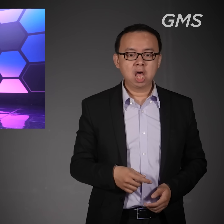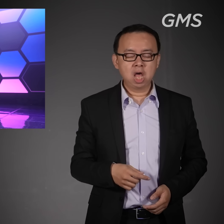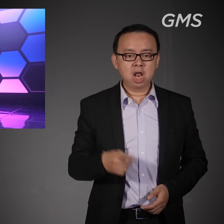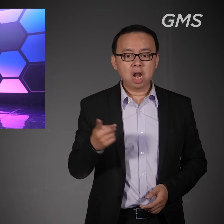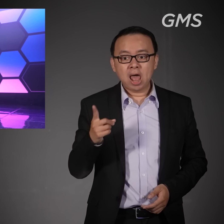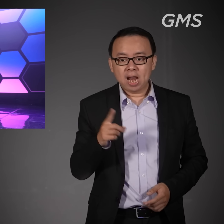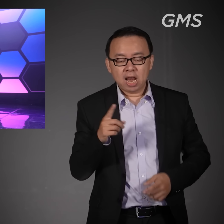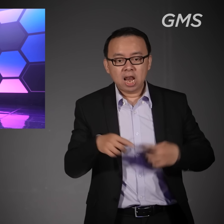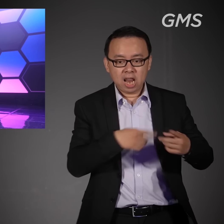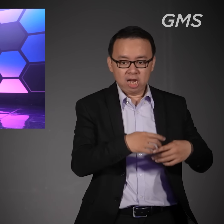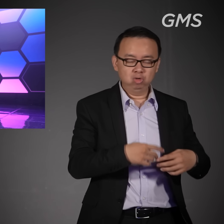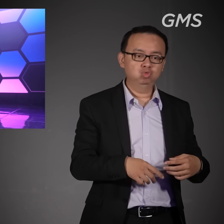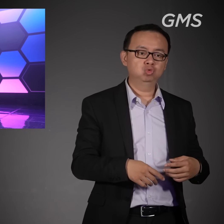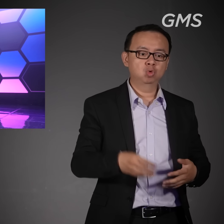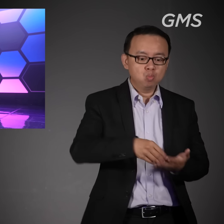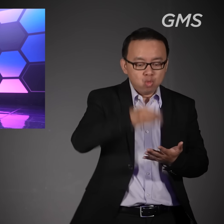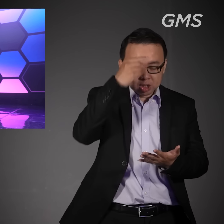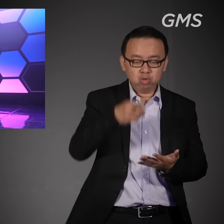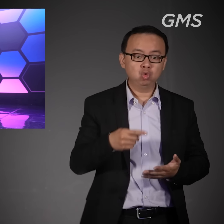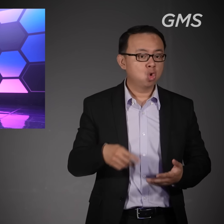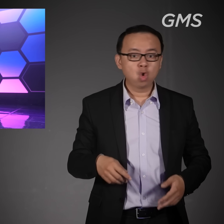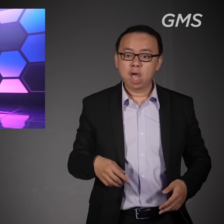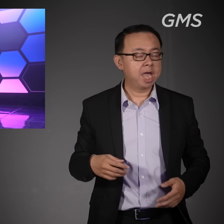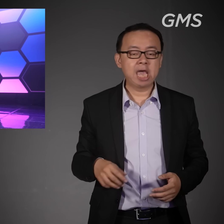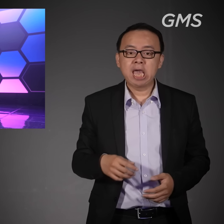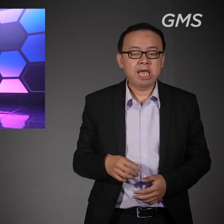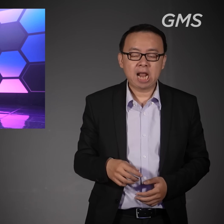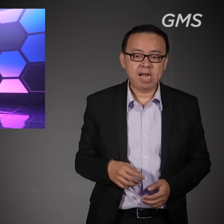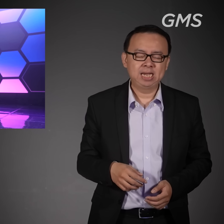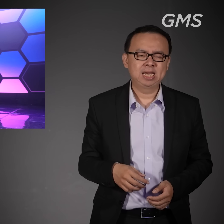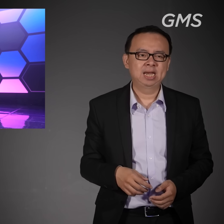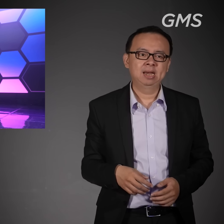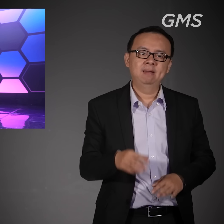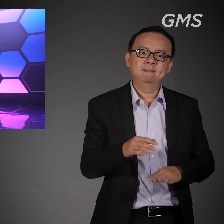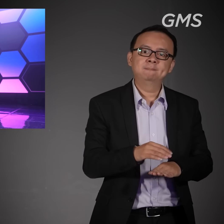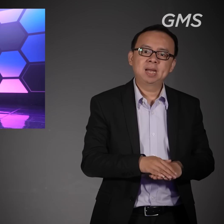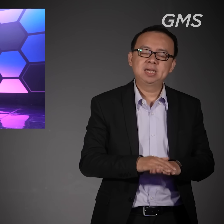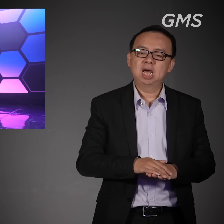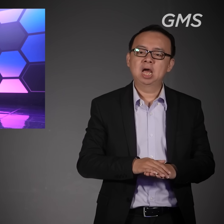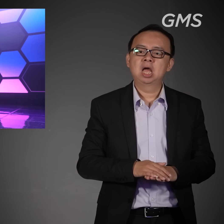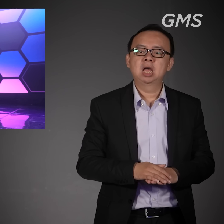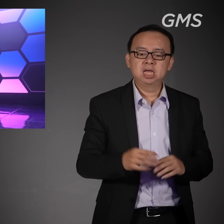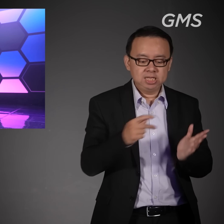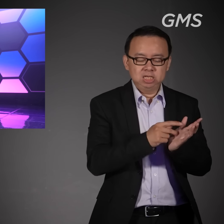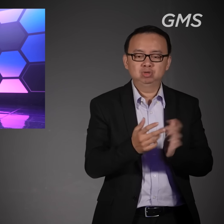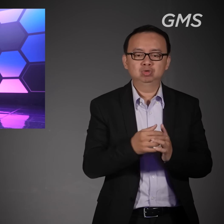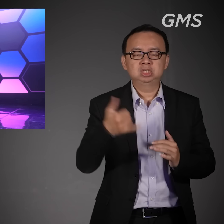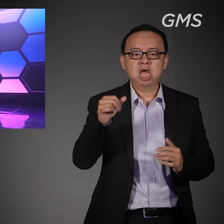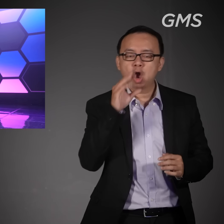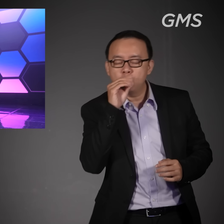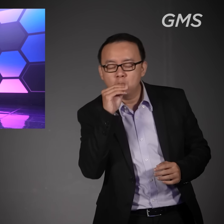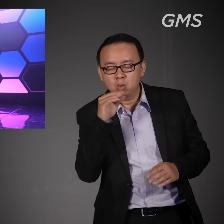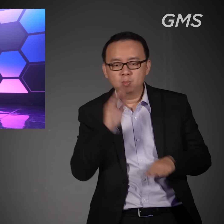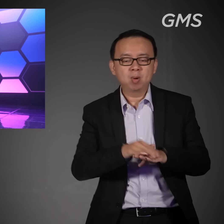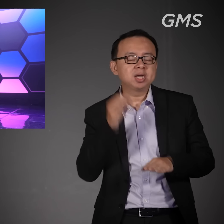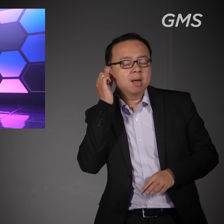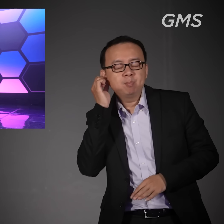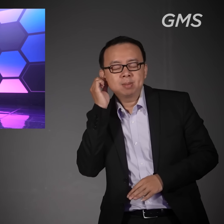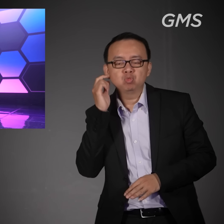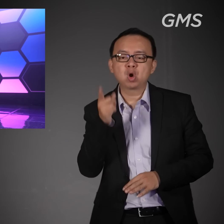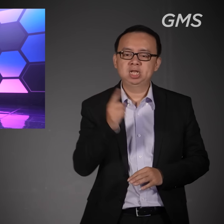dengan seorang perempuan. Tetapi tidak seorang pun yang berkata apa yang kau kehendaki atau apa yang engkau percakapkan dengan